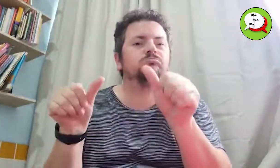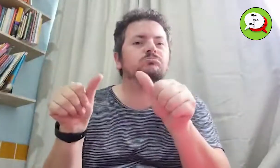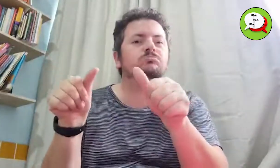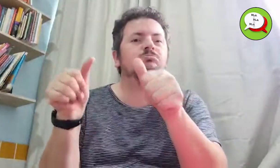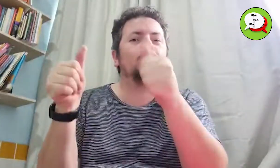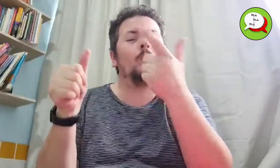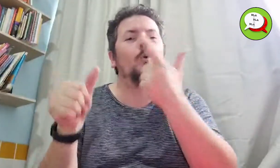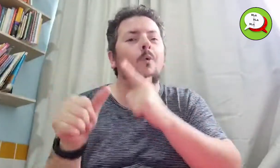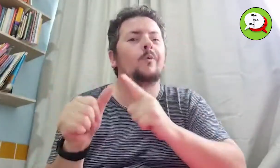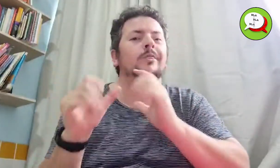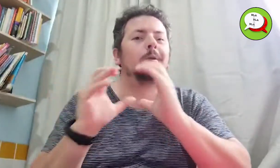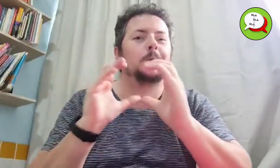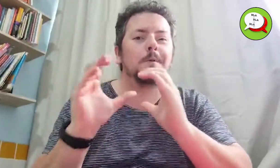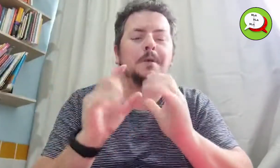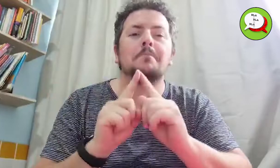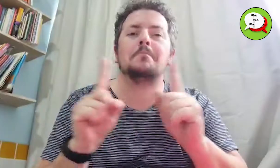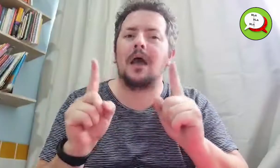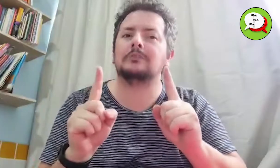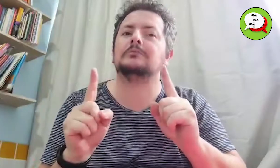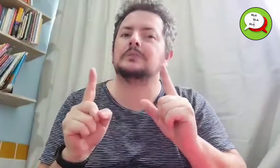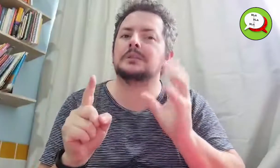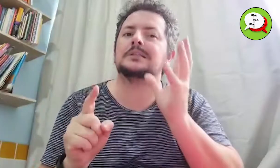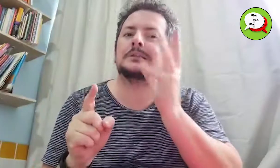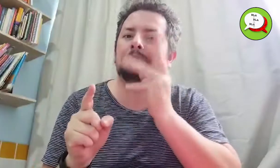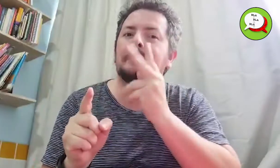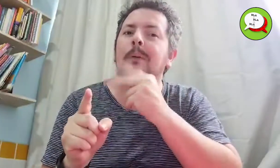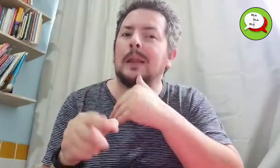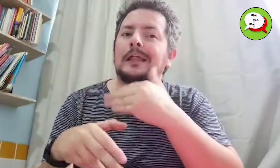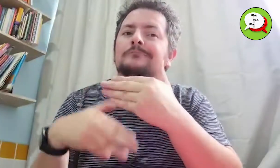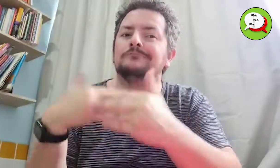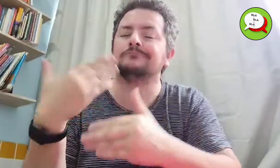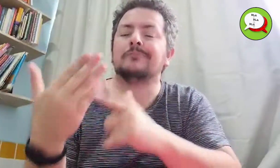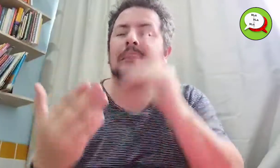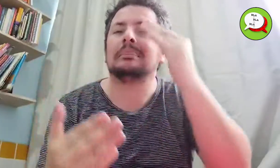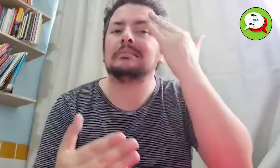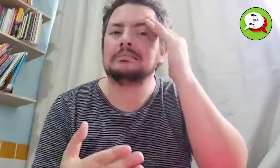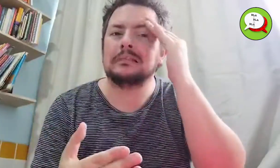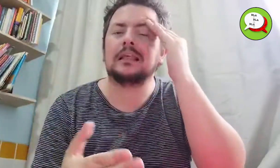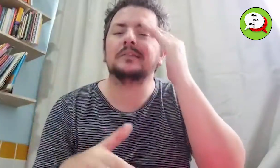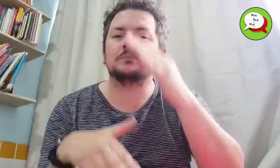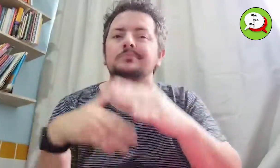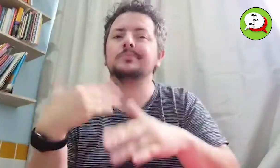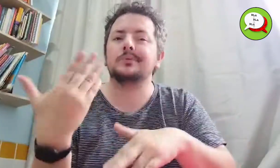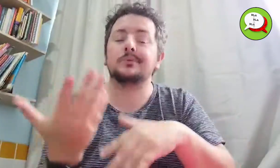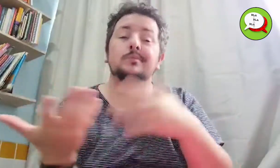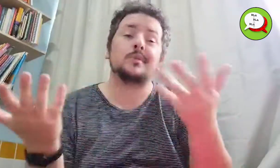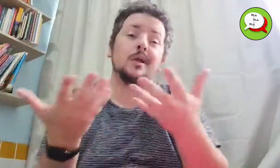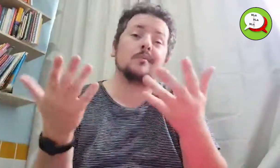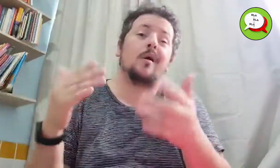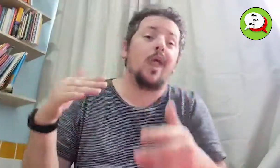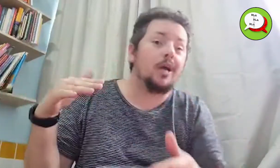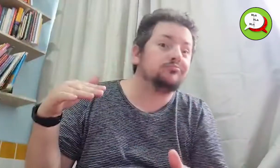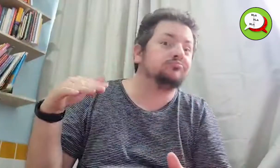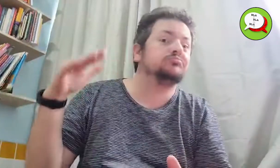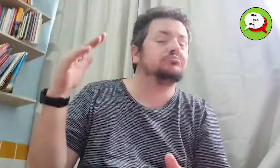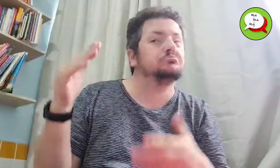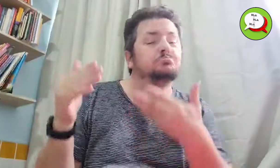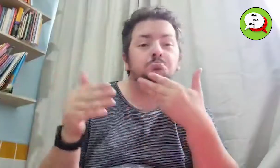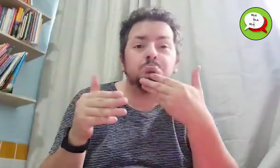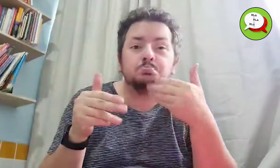foi conseguindo se comunicar melhor através da língua. Mas demorou muito para ele entender. Agora ele já cresceu e